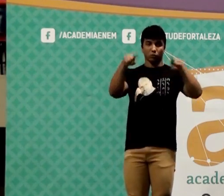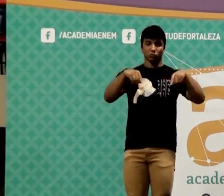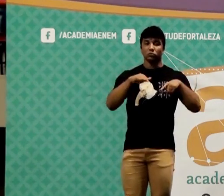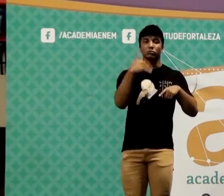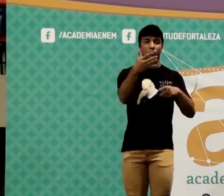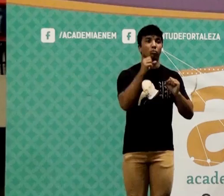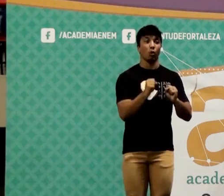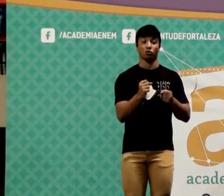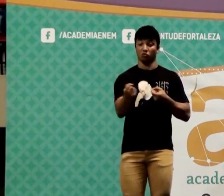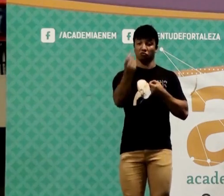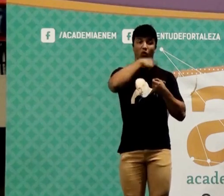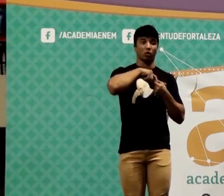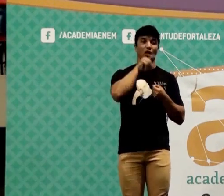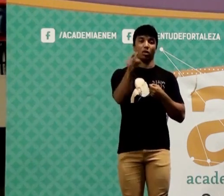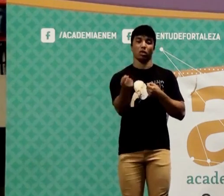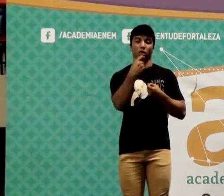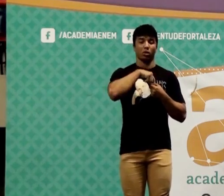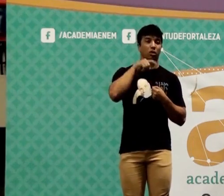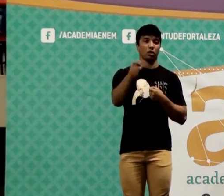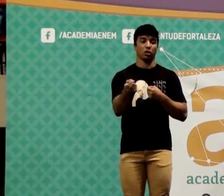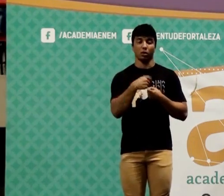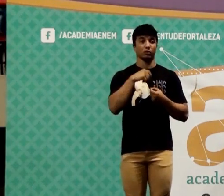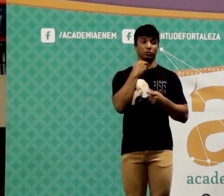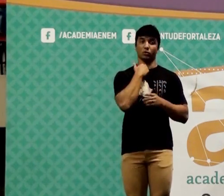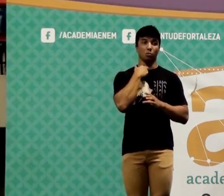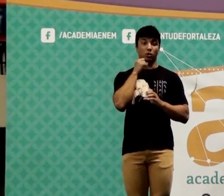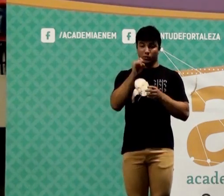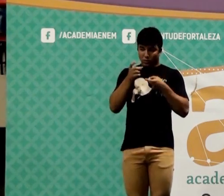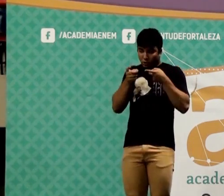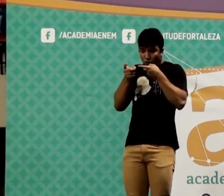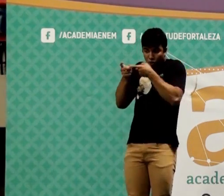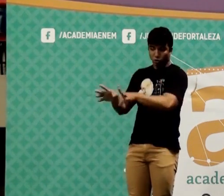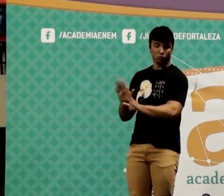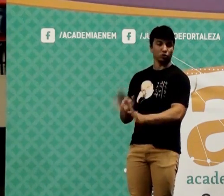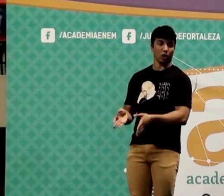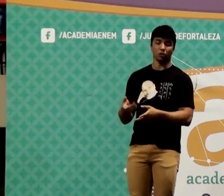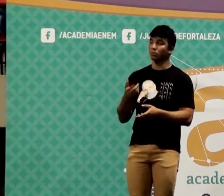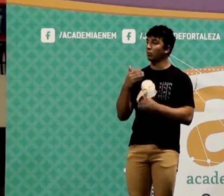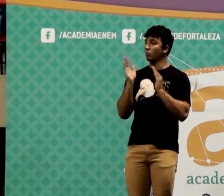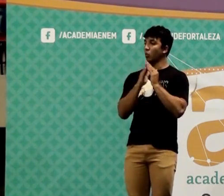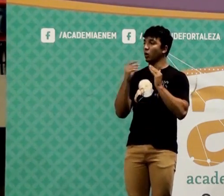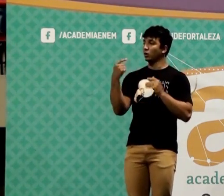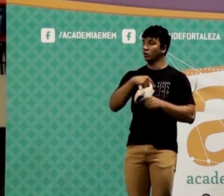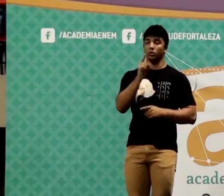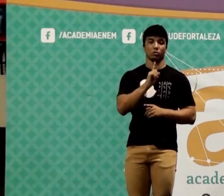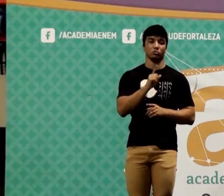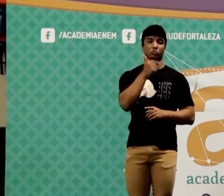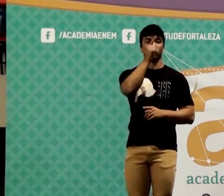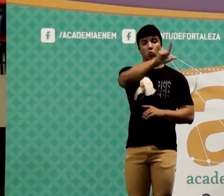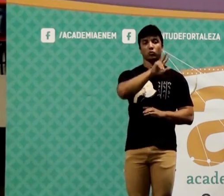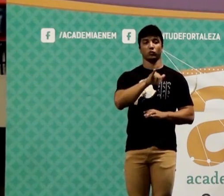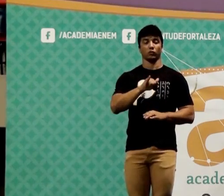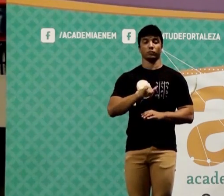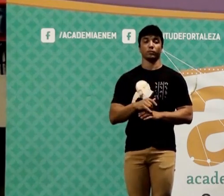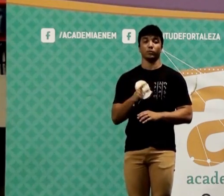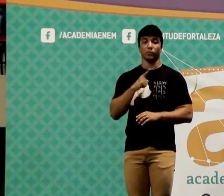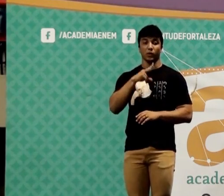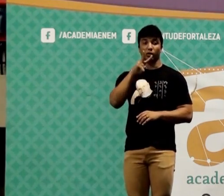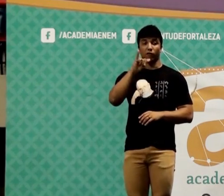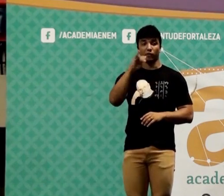serviço militar. Quem é que devia o serviço militar a quem? Era o vassalo ao suzerano ou o suzerano ao